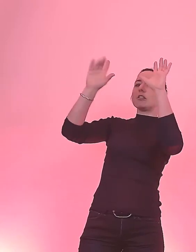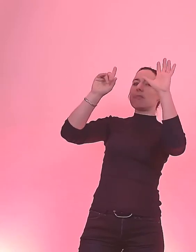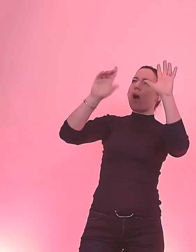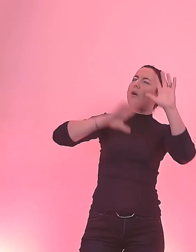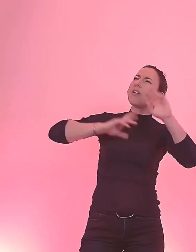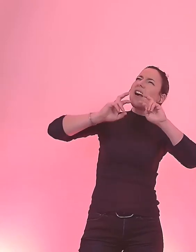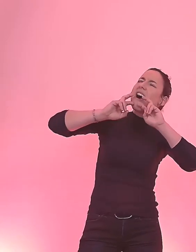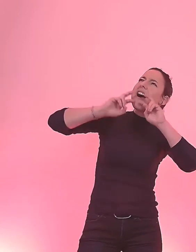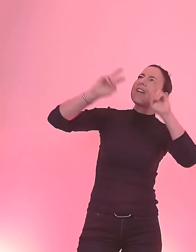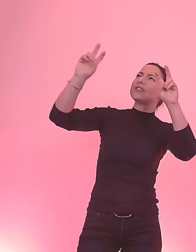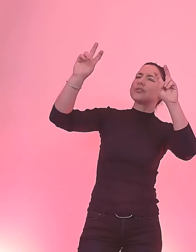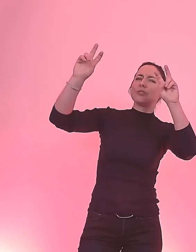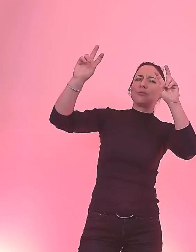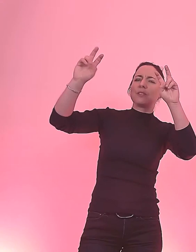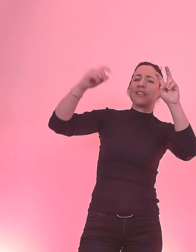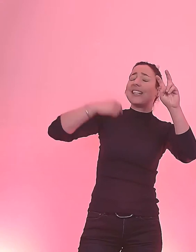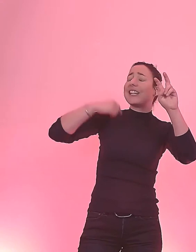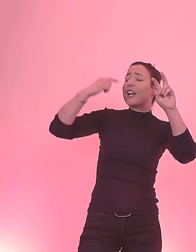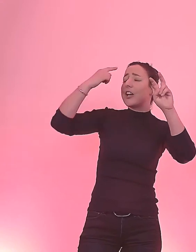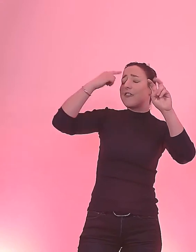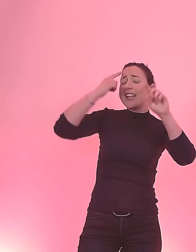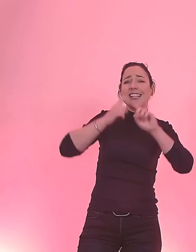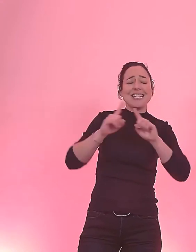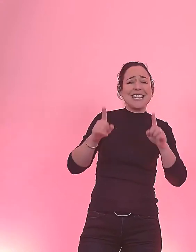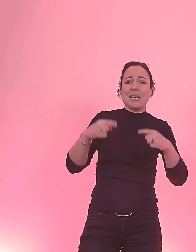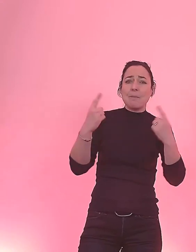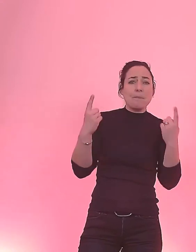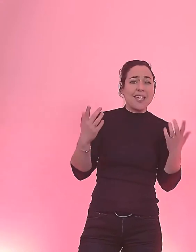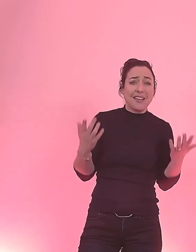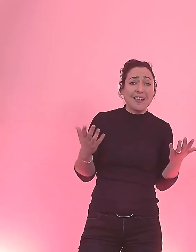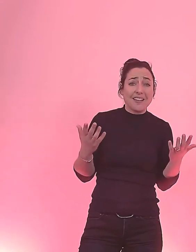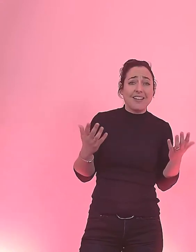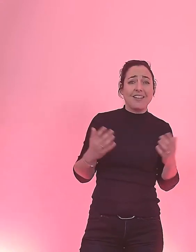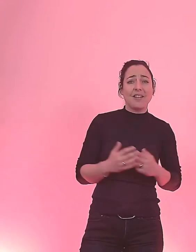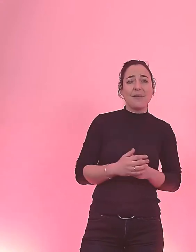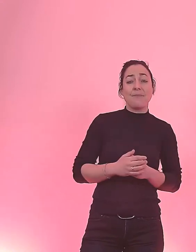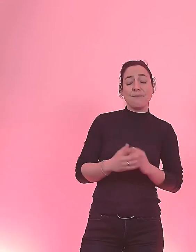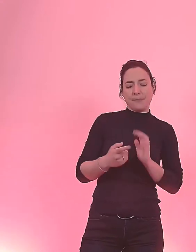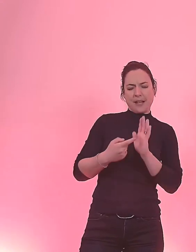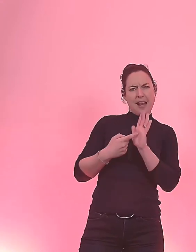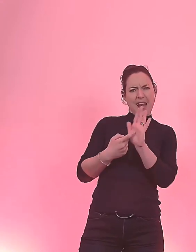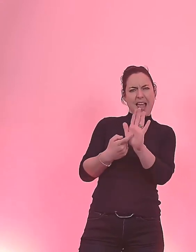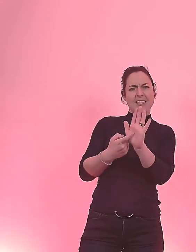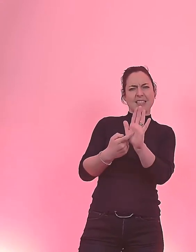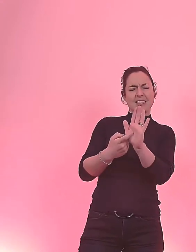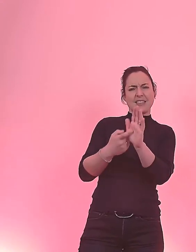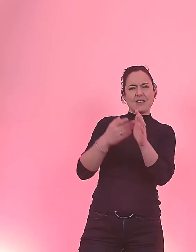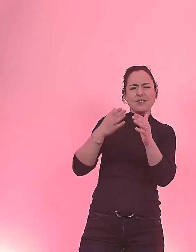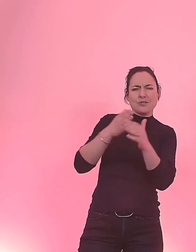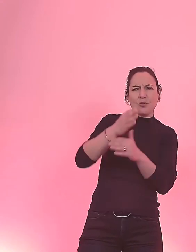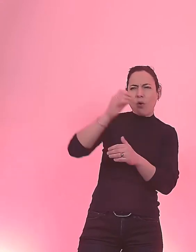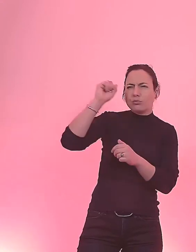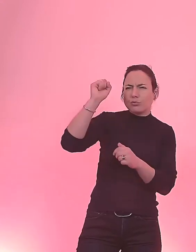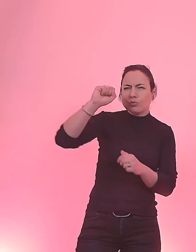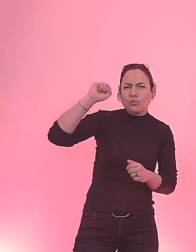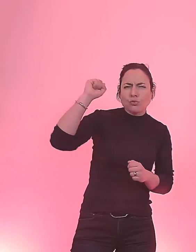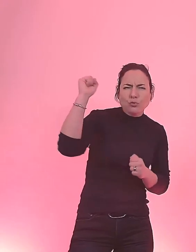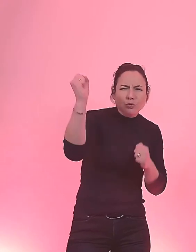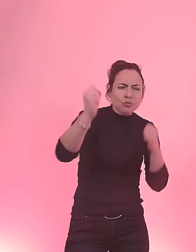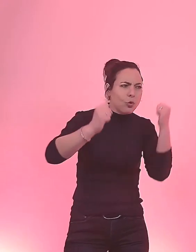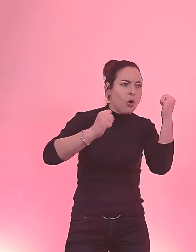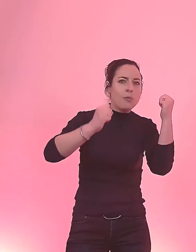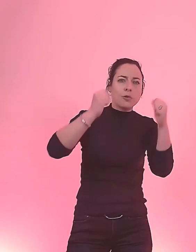uitroep ik weet het niet meer juist daarin laat je zien dat je dwars door de stormen en in die vragen hem toch